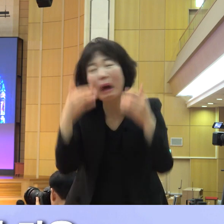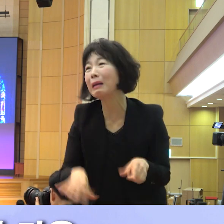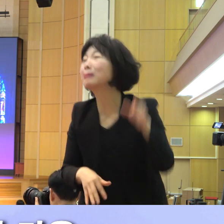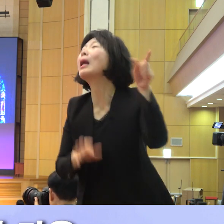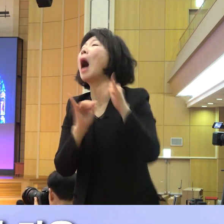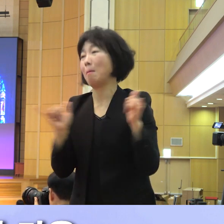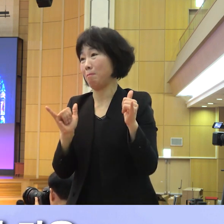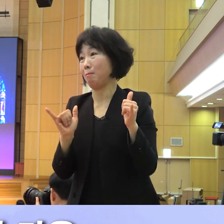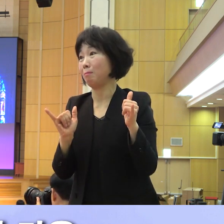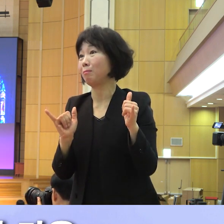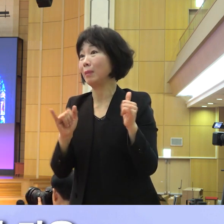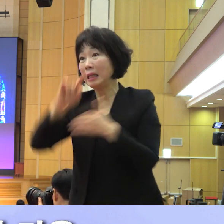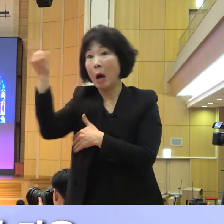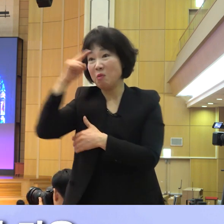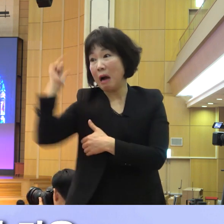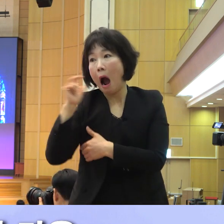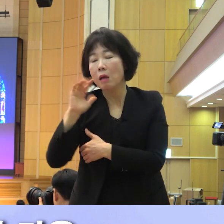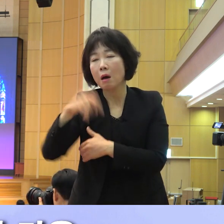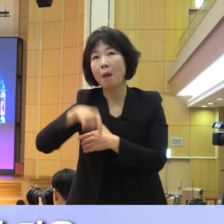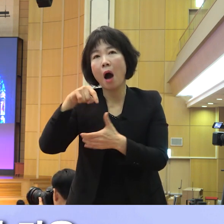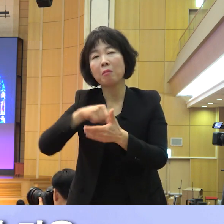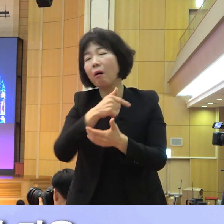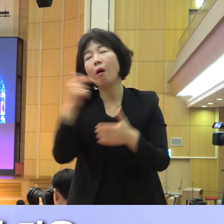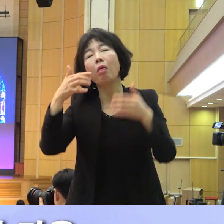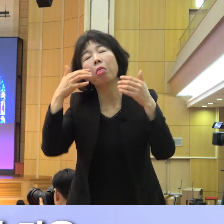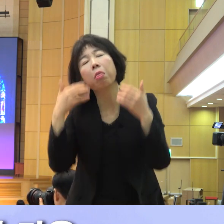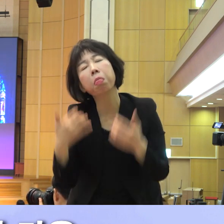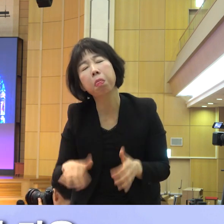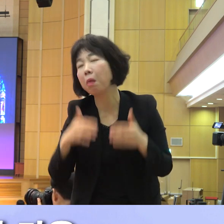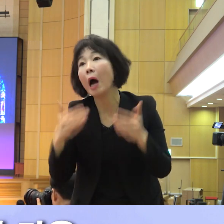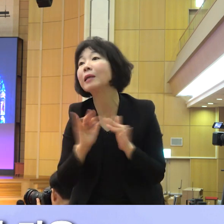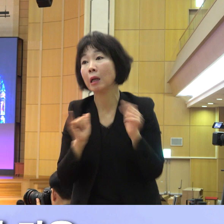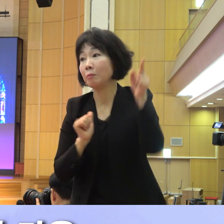사람이었지만 하나님이 그를 쓰시고